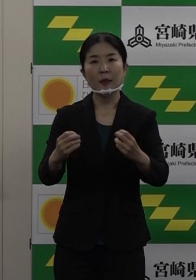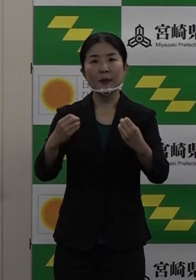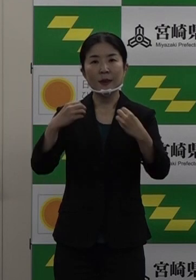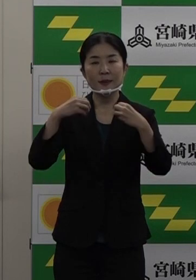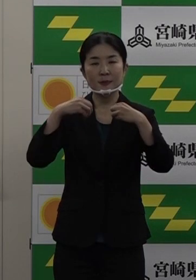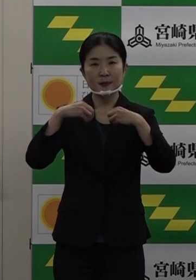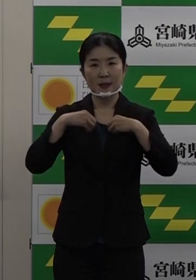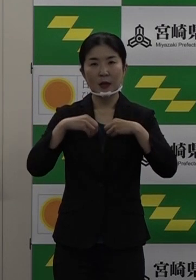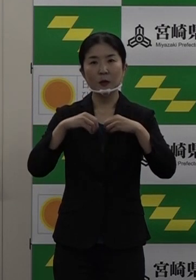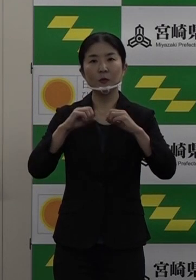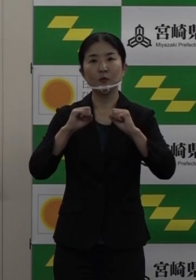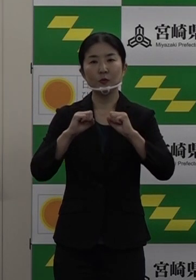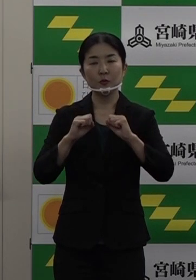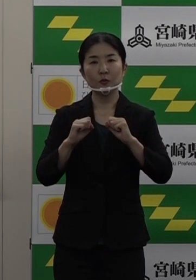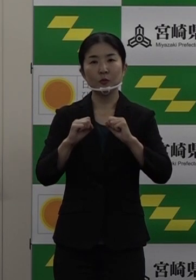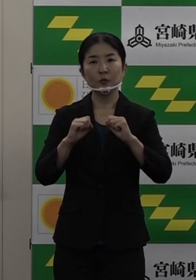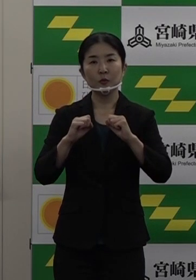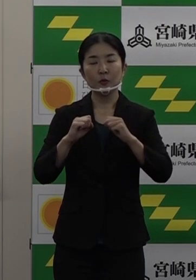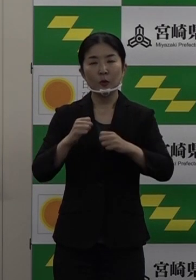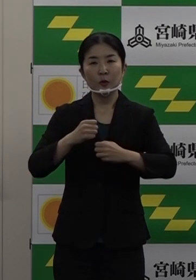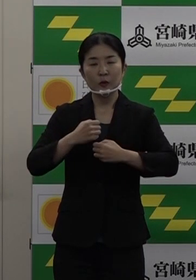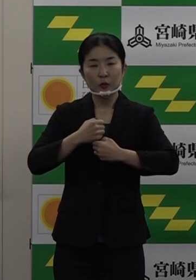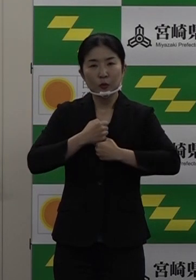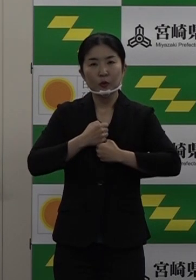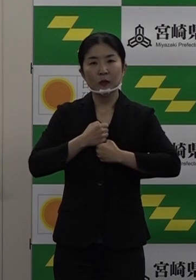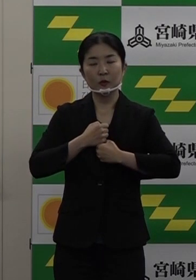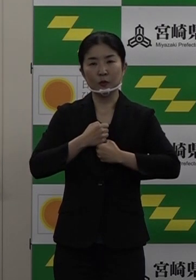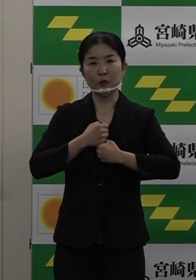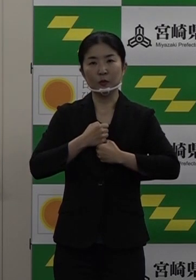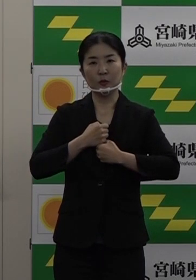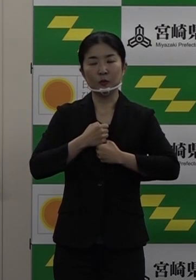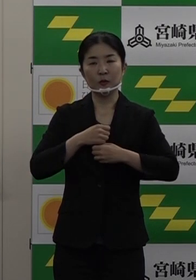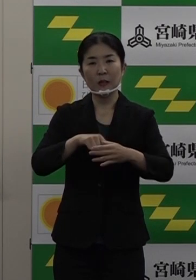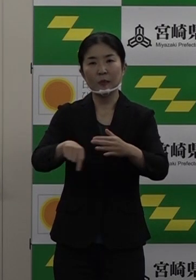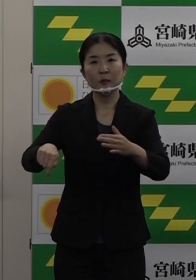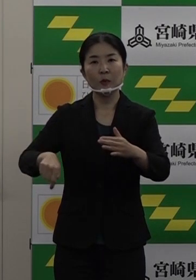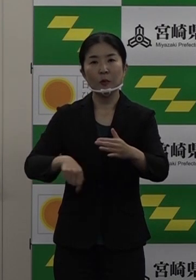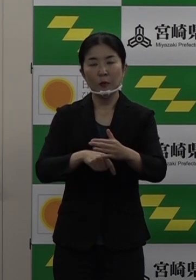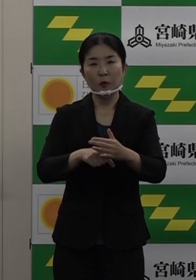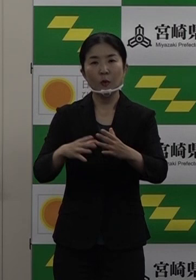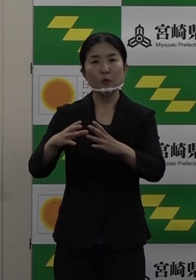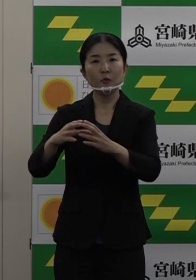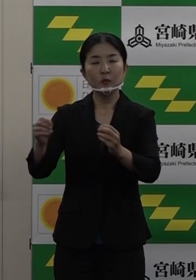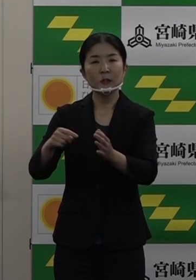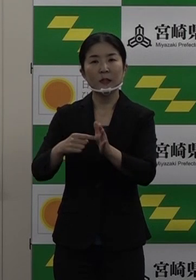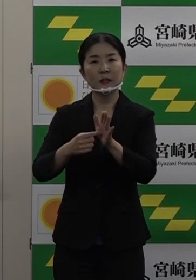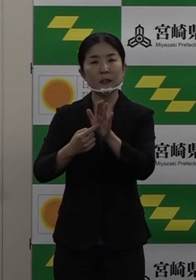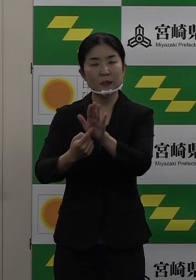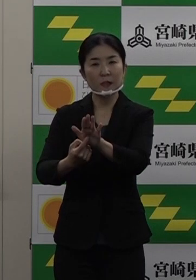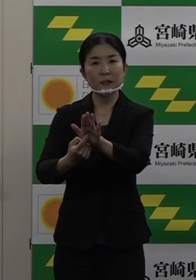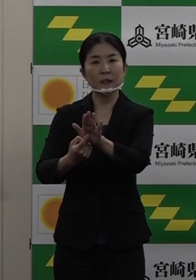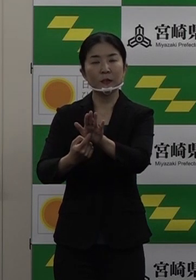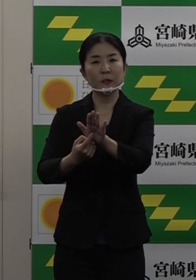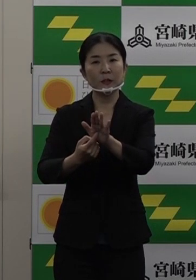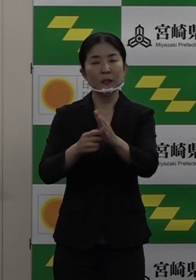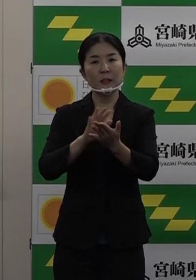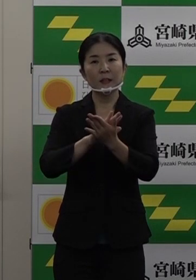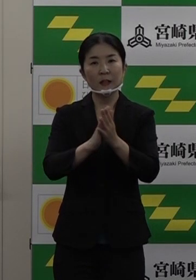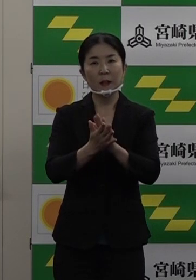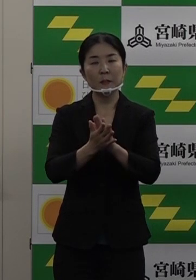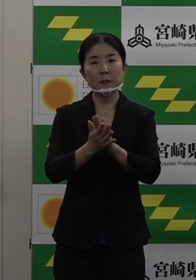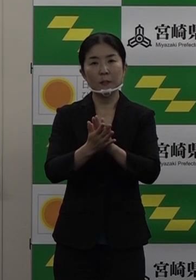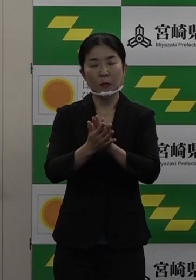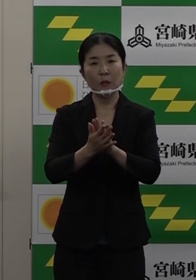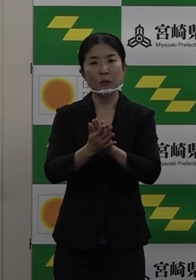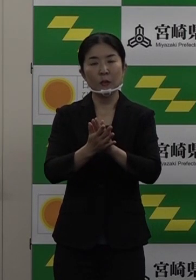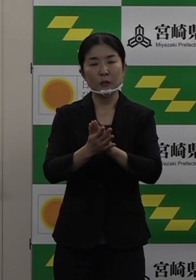をする注意すべきものとしてですね、国でも示されている、またこれまで本県でも第3波ま